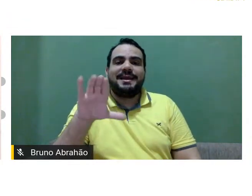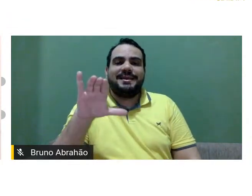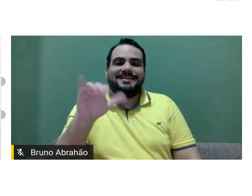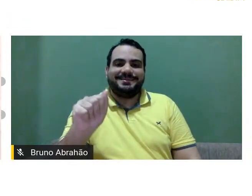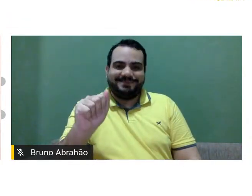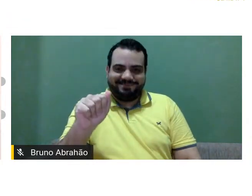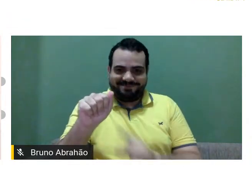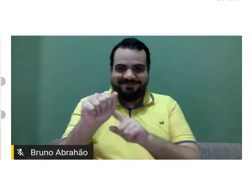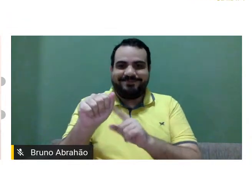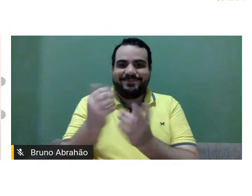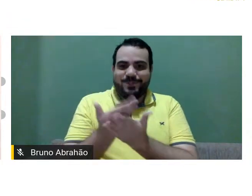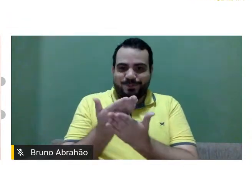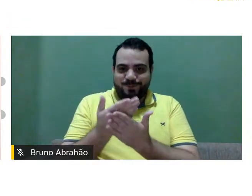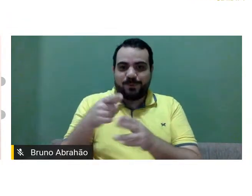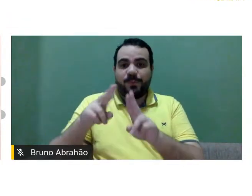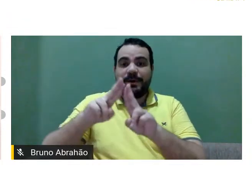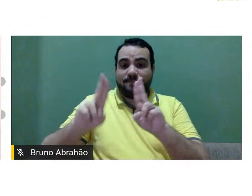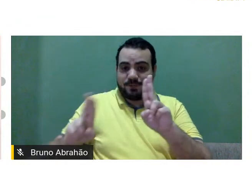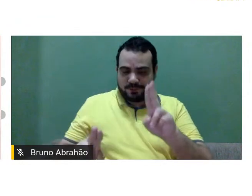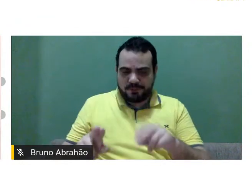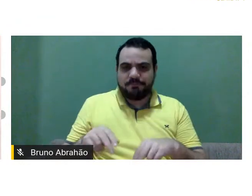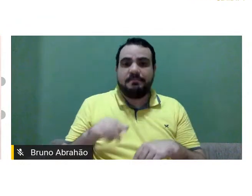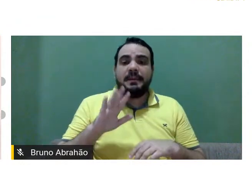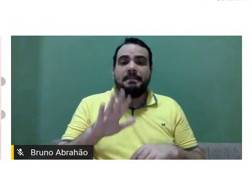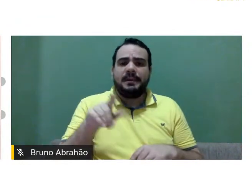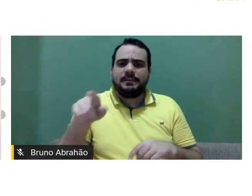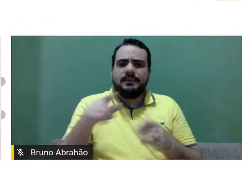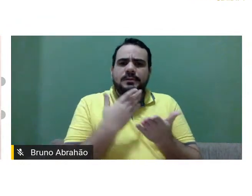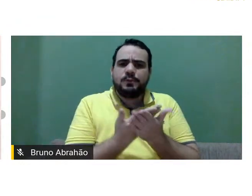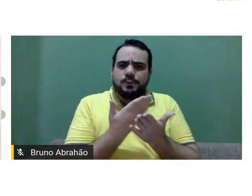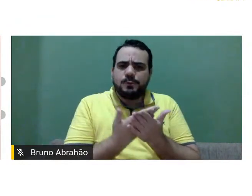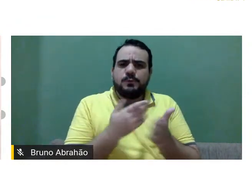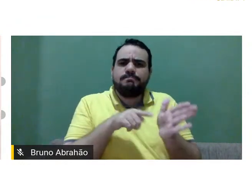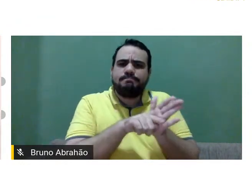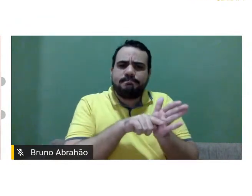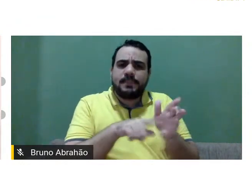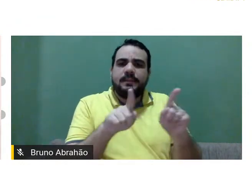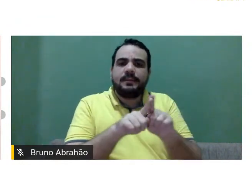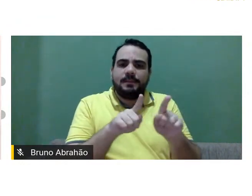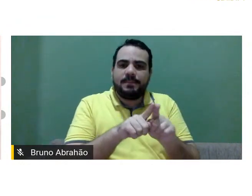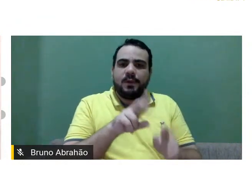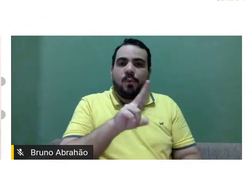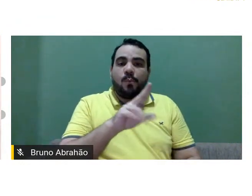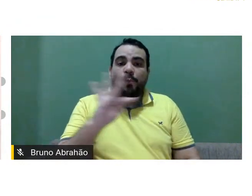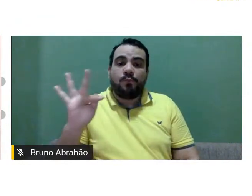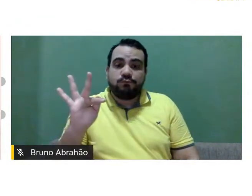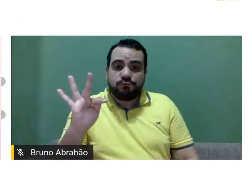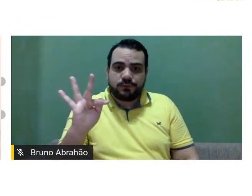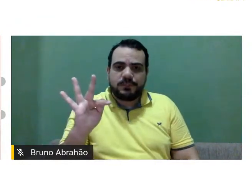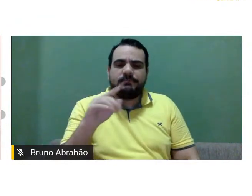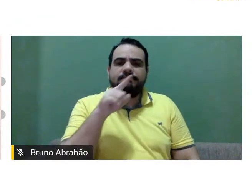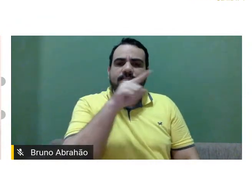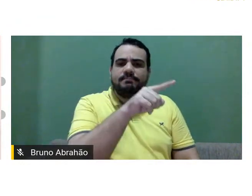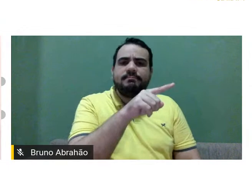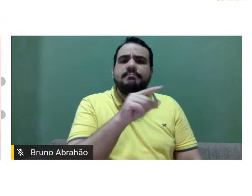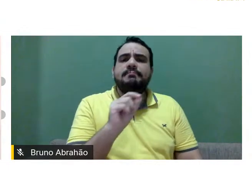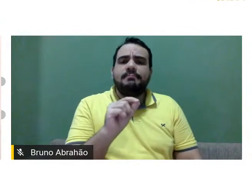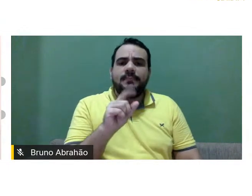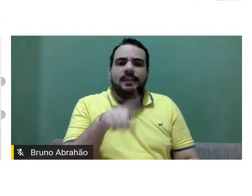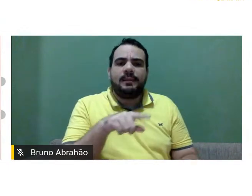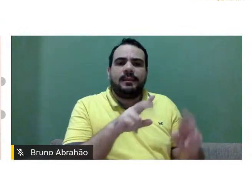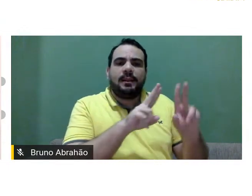mídias sociais ah e também estuda biociências pela UFRJ desenvolve